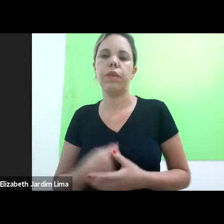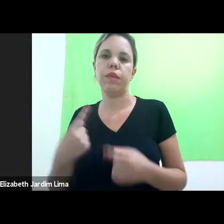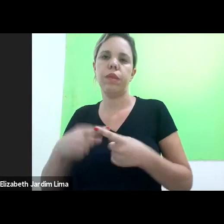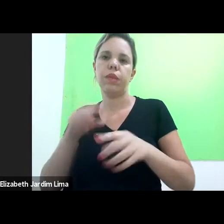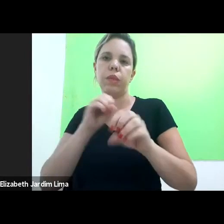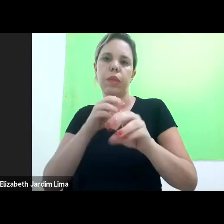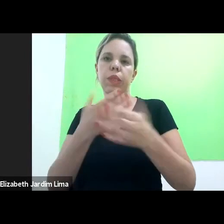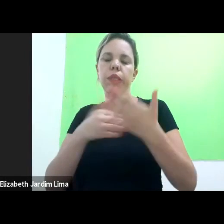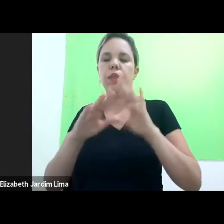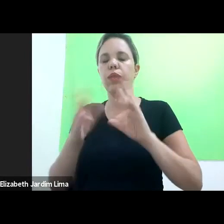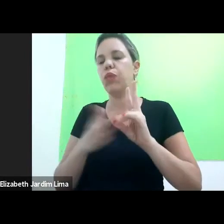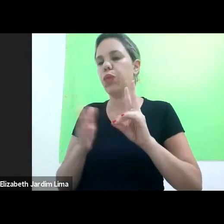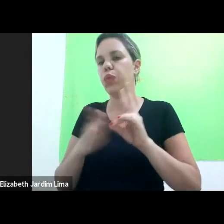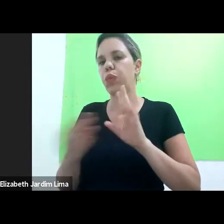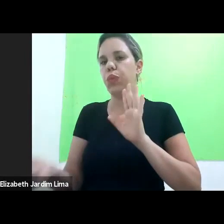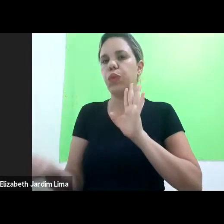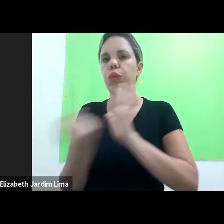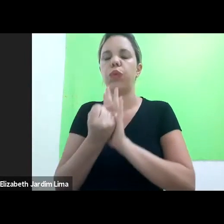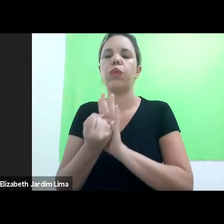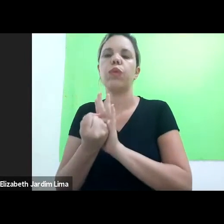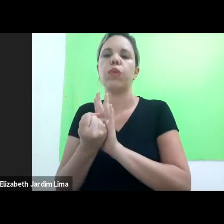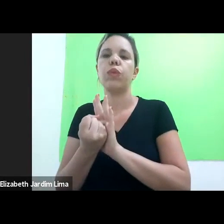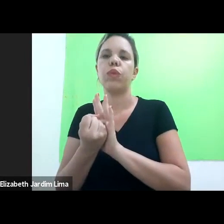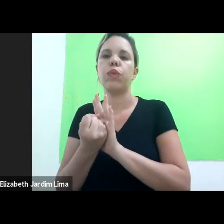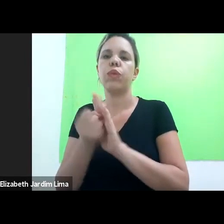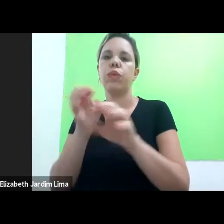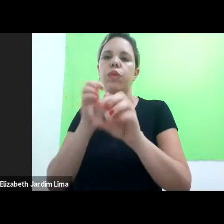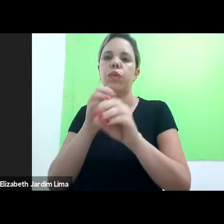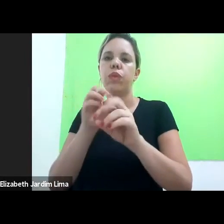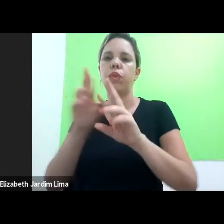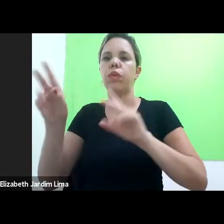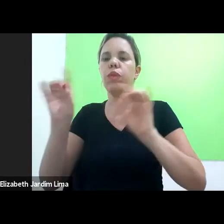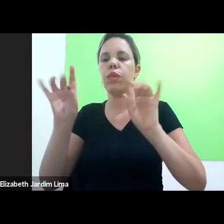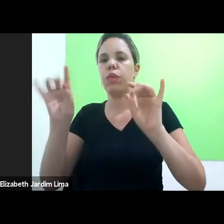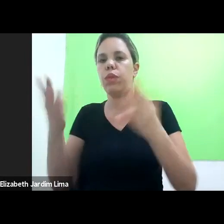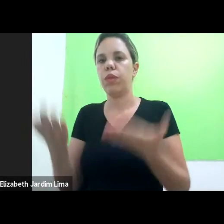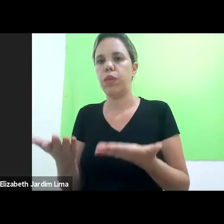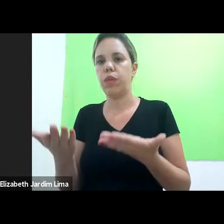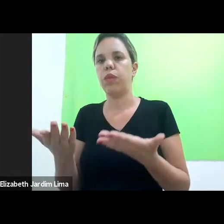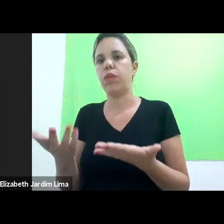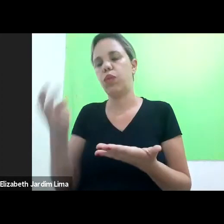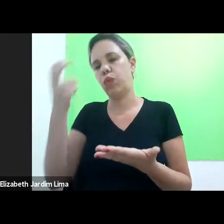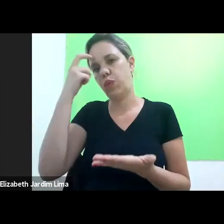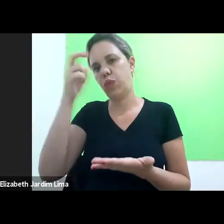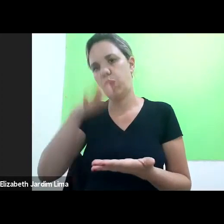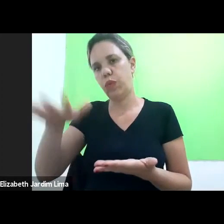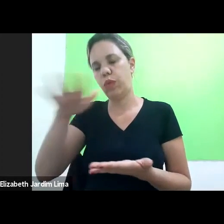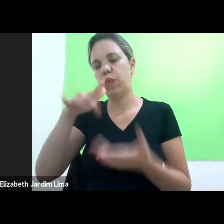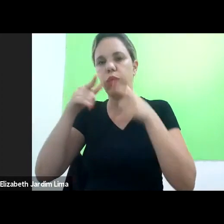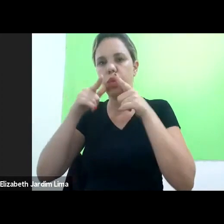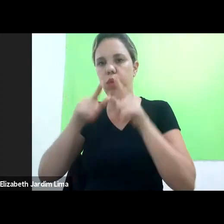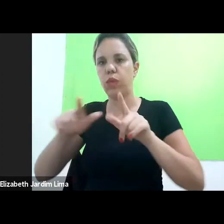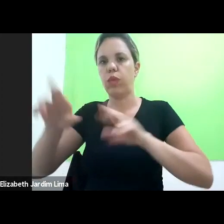escolar indígena é marcada por ser uma educação diferenciada, intercultural, multilingüe,